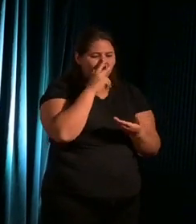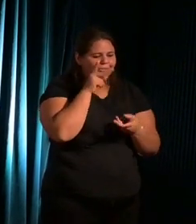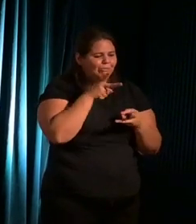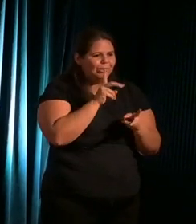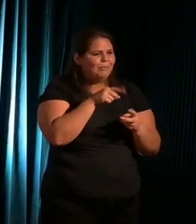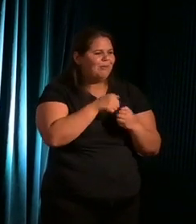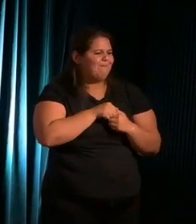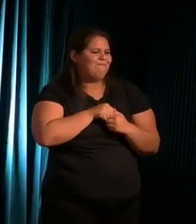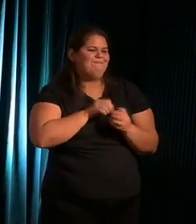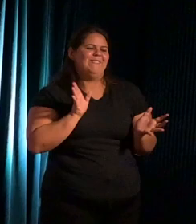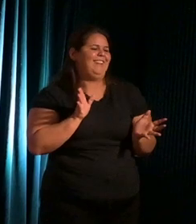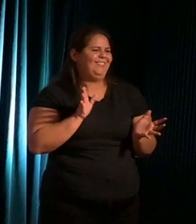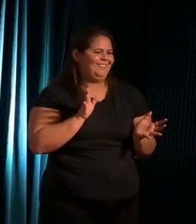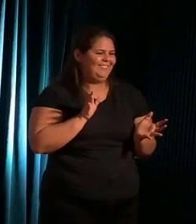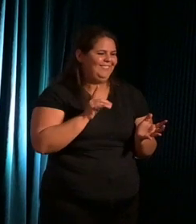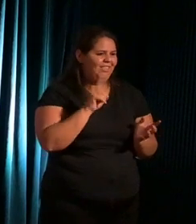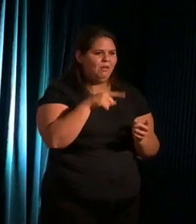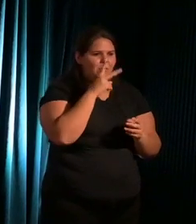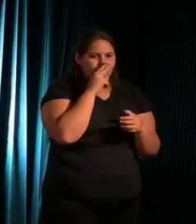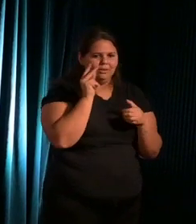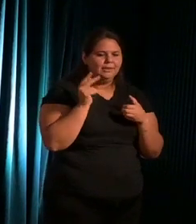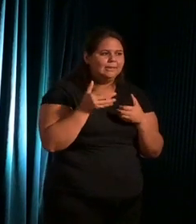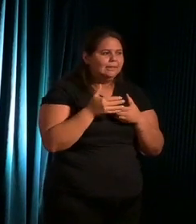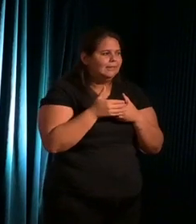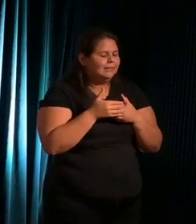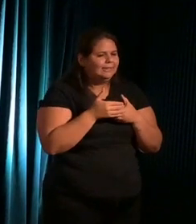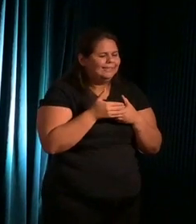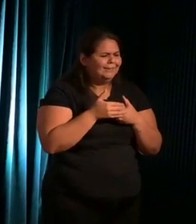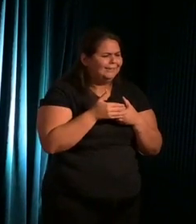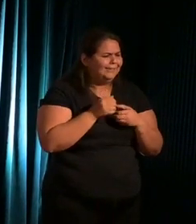maneira clássica de me expor,